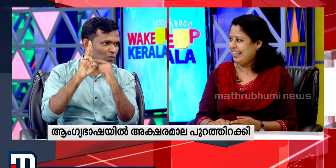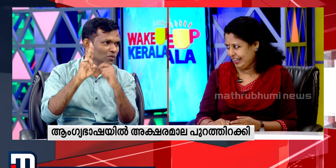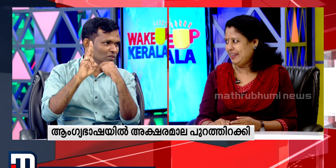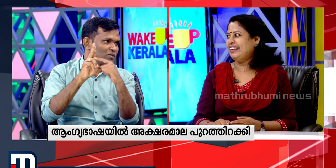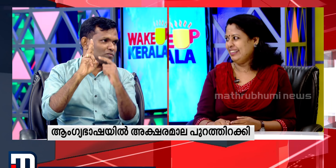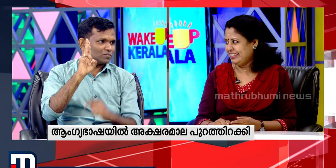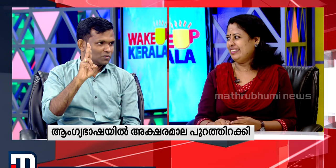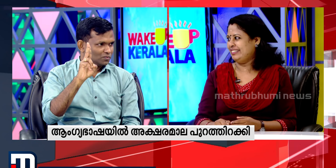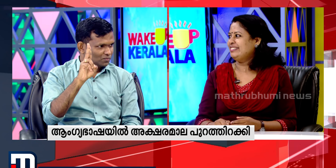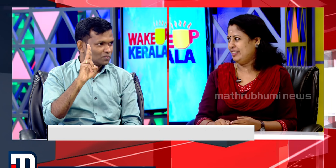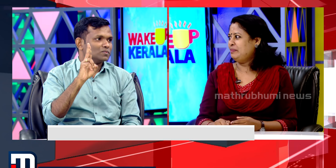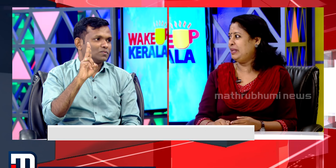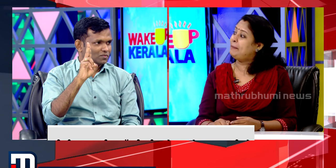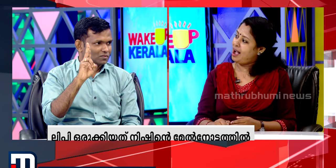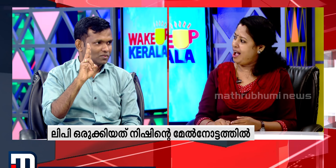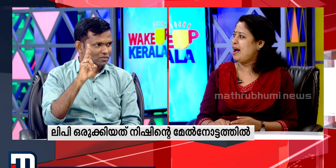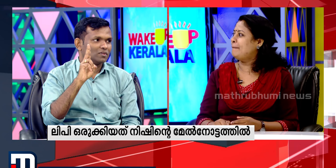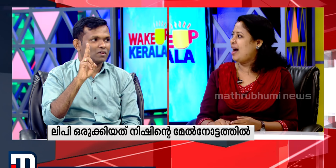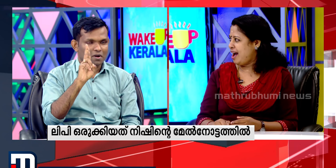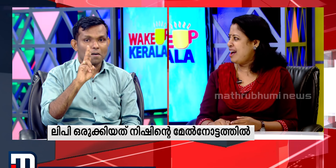ഇത് ഊ അടയാളമാണ്